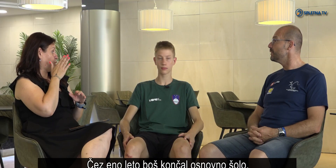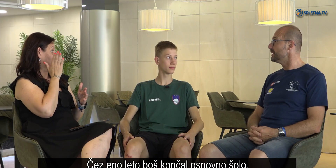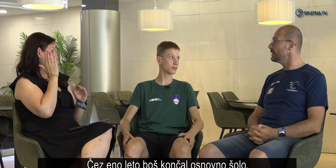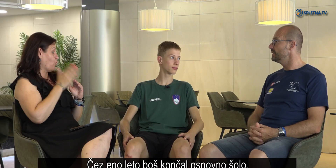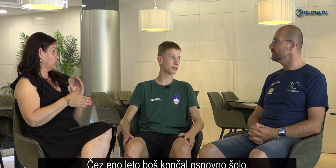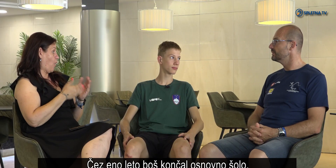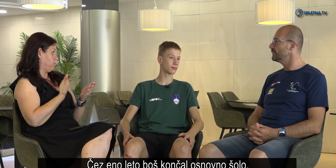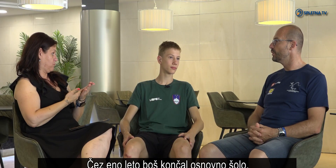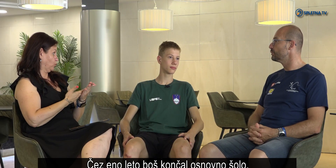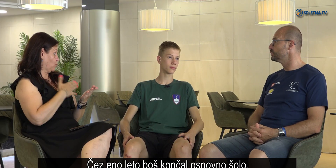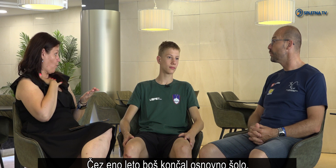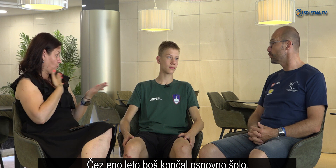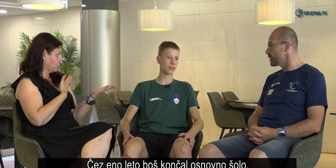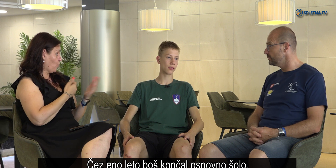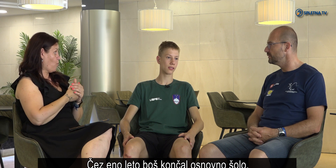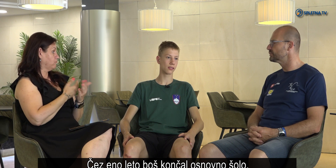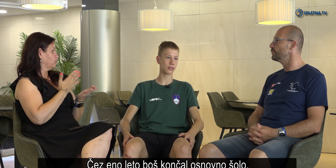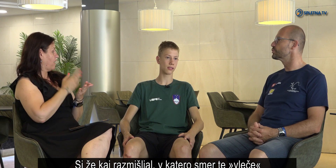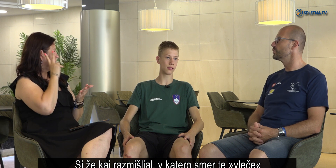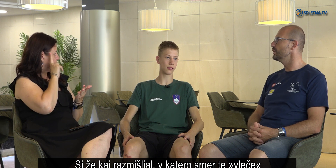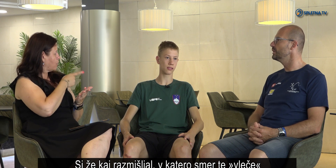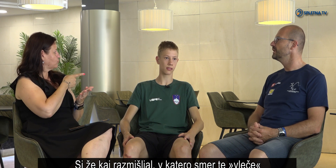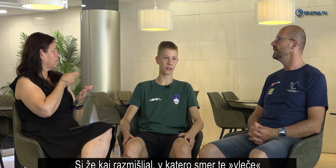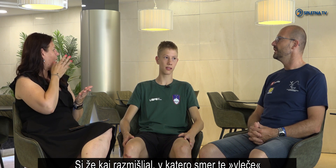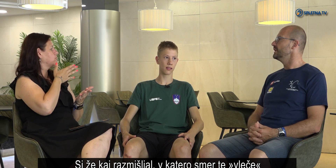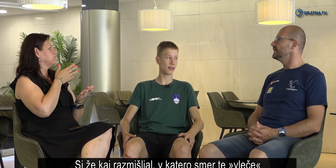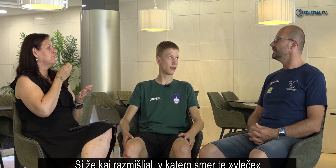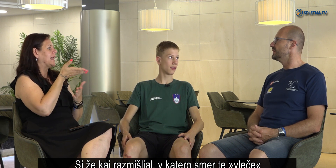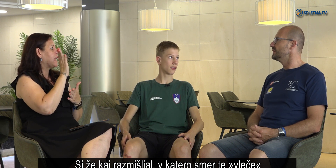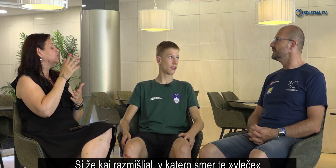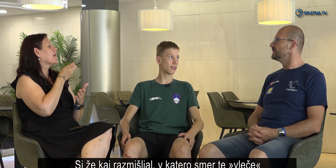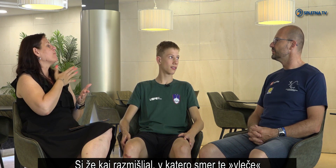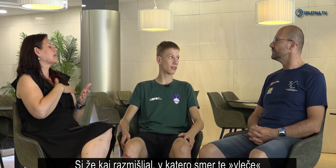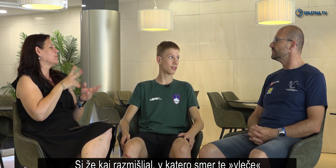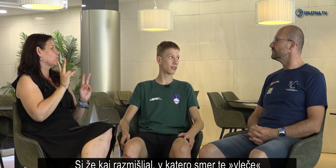Čez eno leto, ko boš tudi končal osnovno šolo,